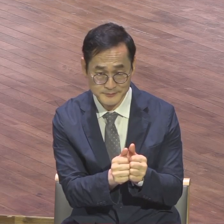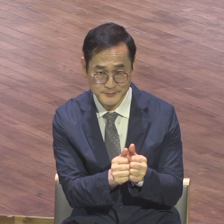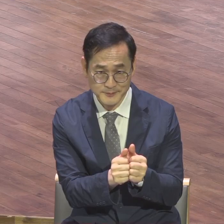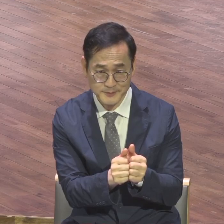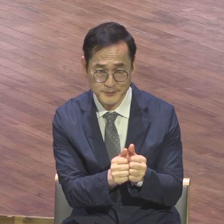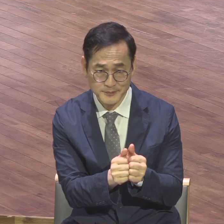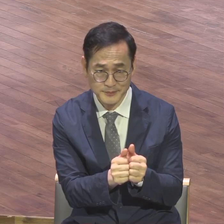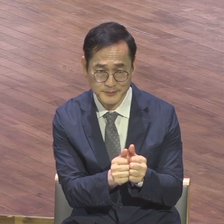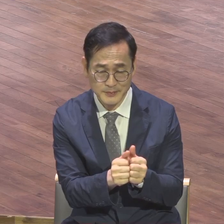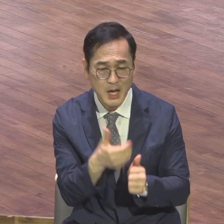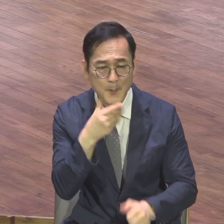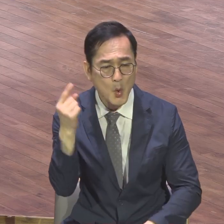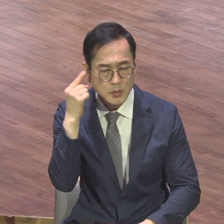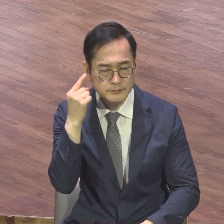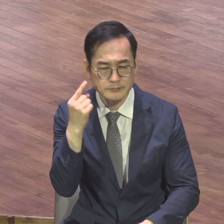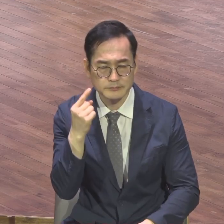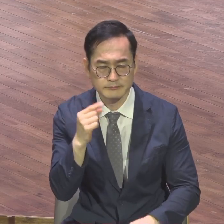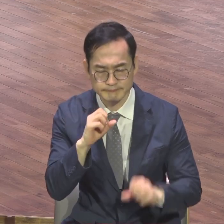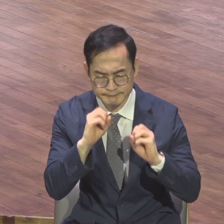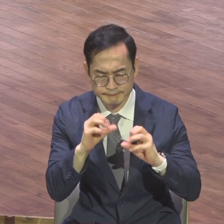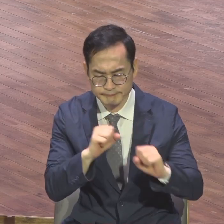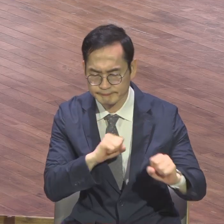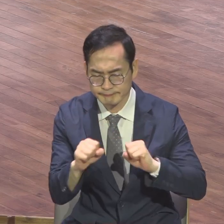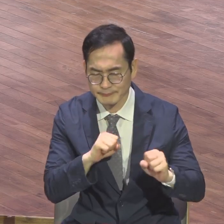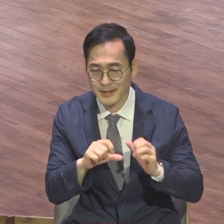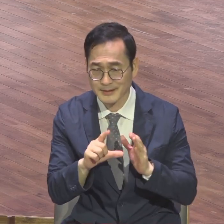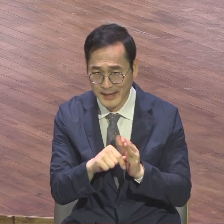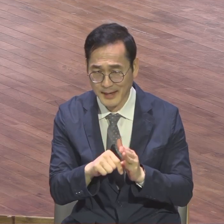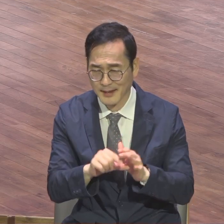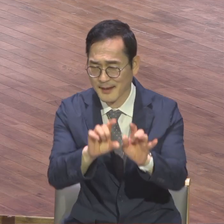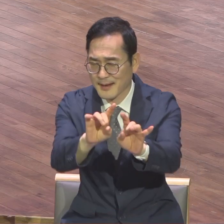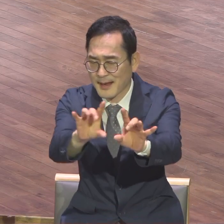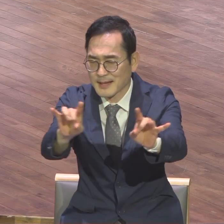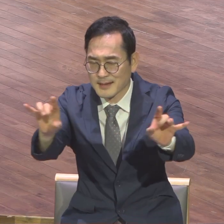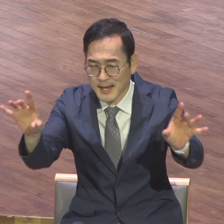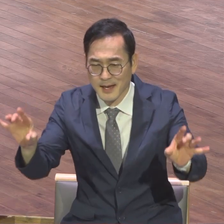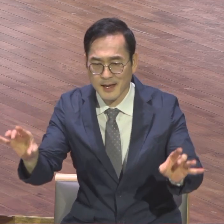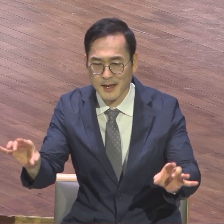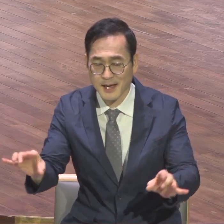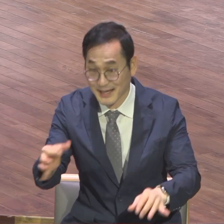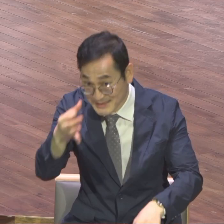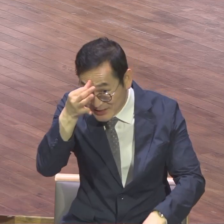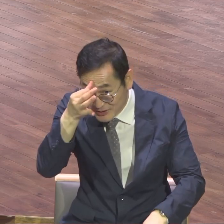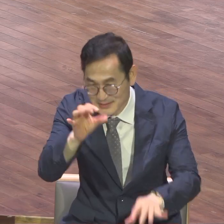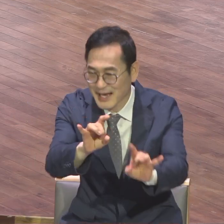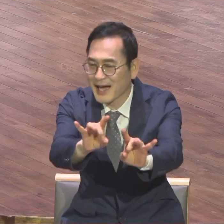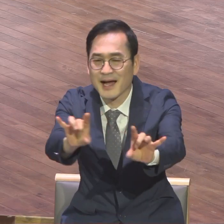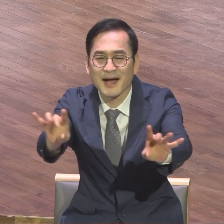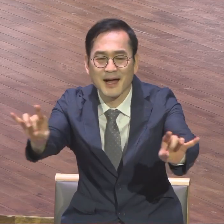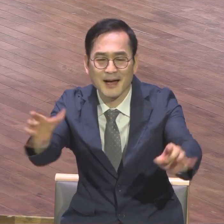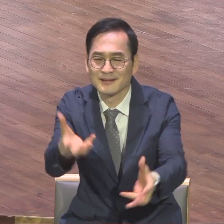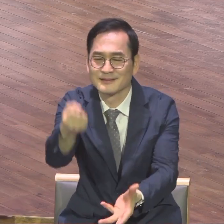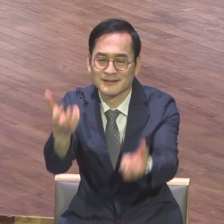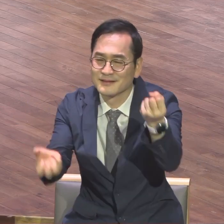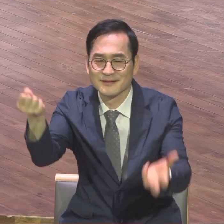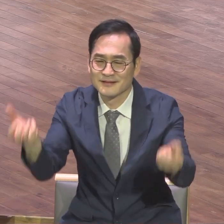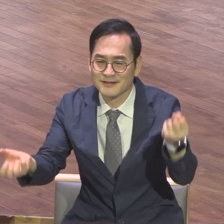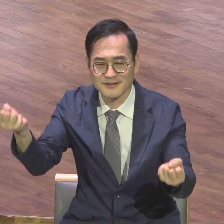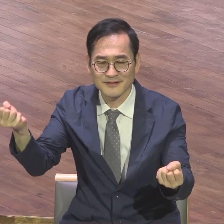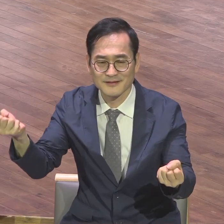이렇게 복음 운동을 위해서 하나님께서는 우리 모두에게 서로 다른 달란트를 다 주셨어요. 그 이유가